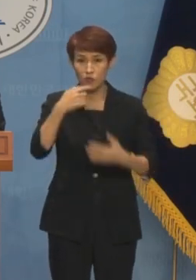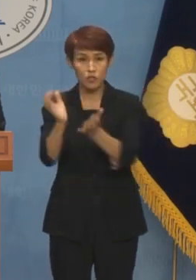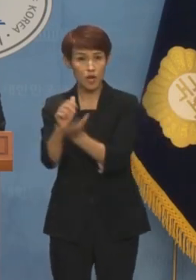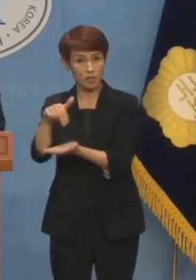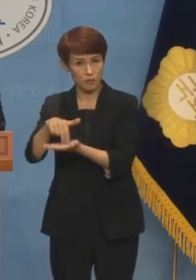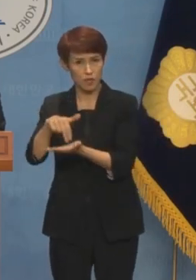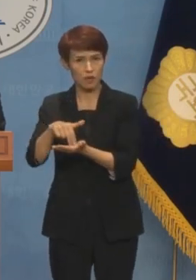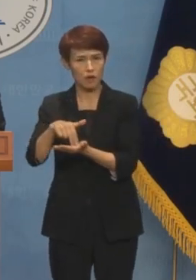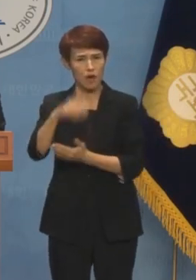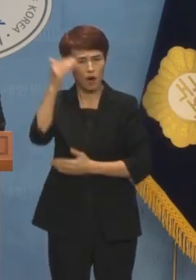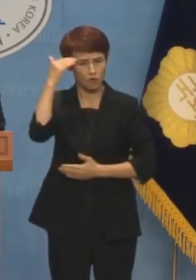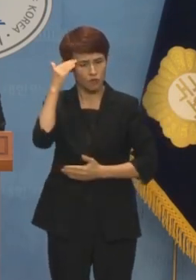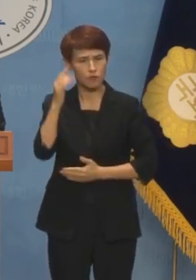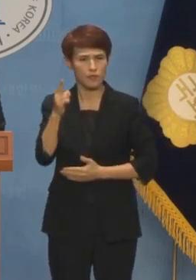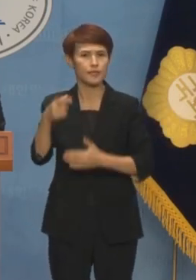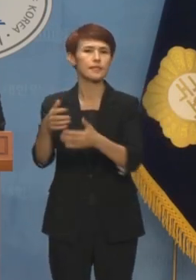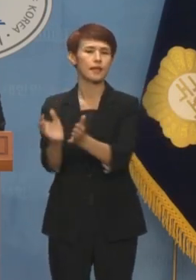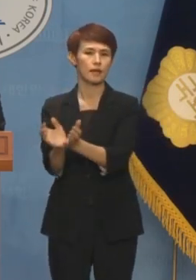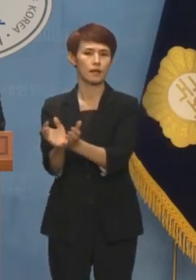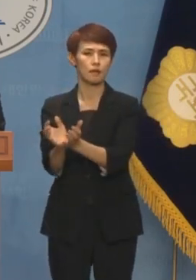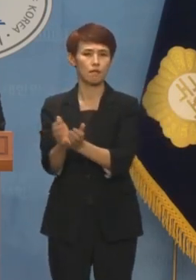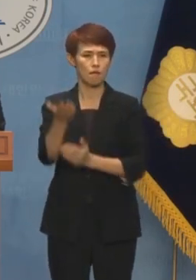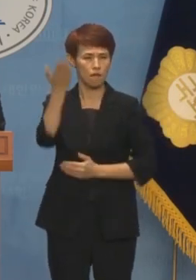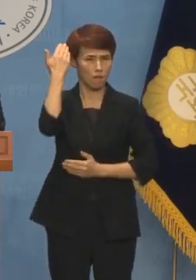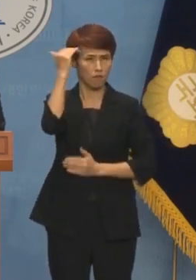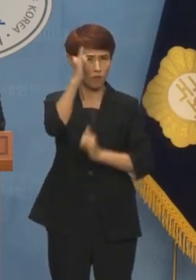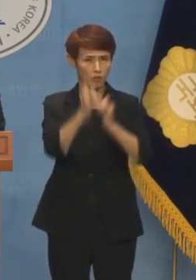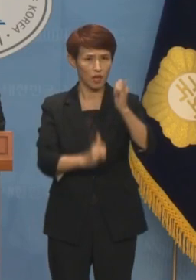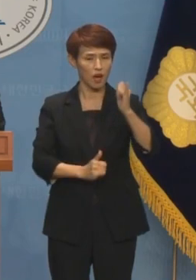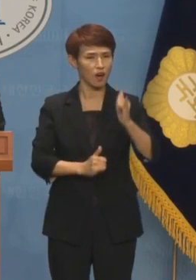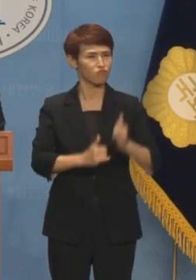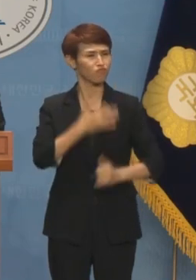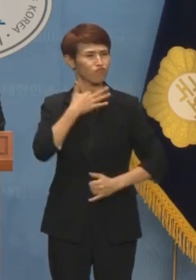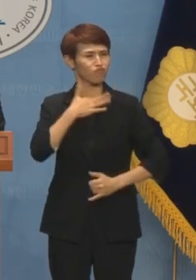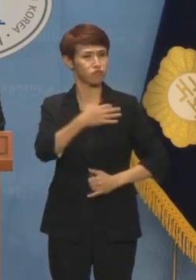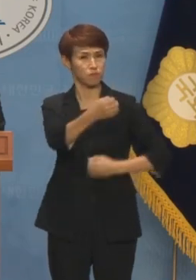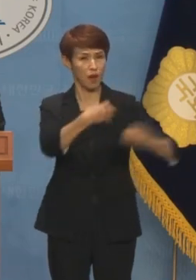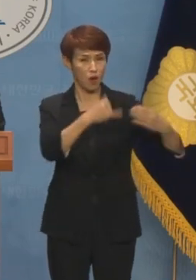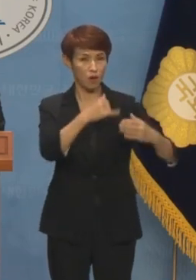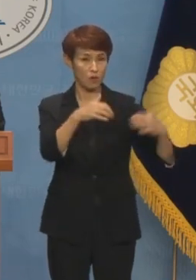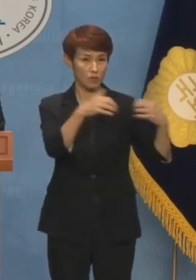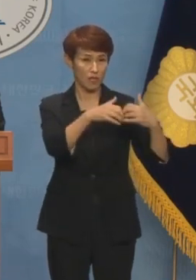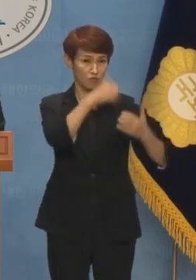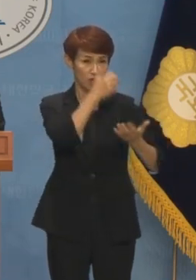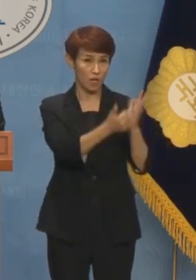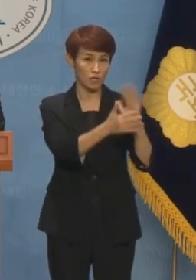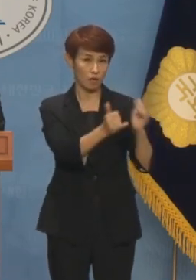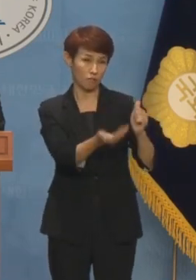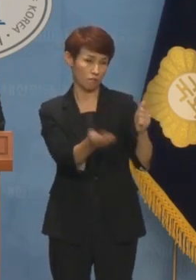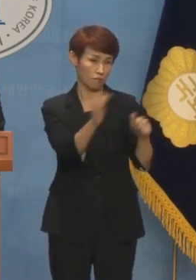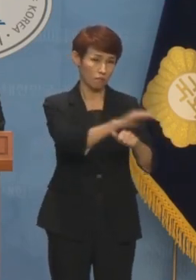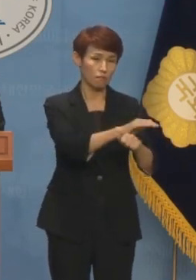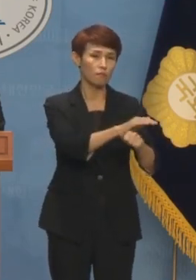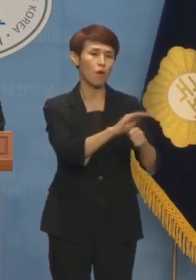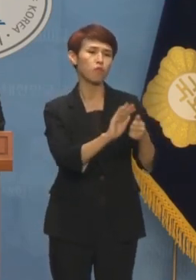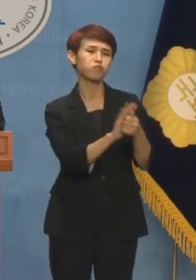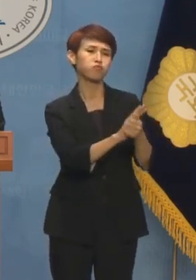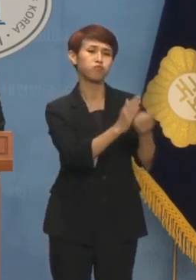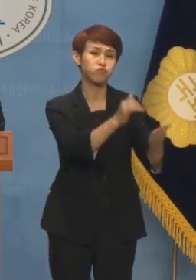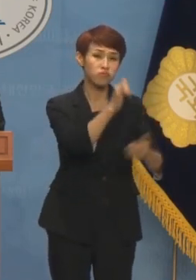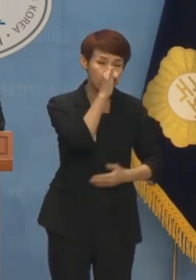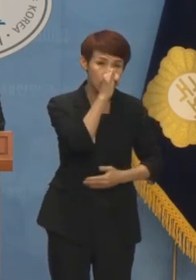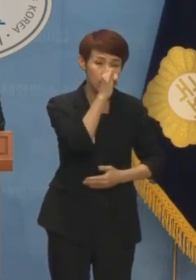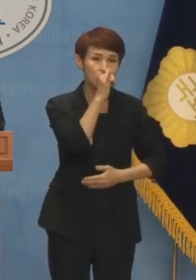더불어민주당은 대한민국 제1당으로서 과거사를 부정하고 전쟁 범죄자들을 옹호하는 일본